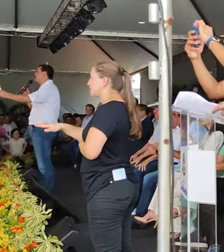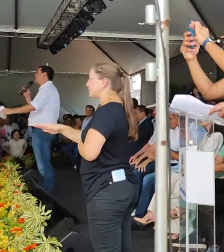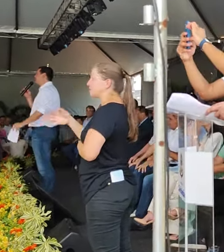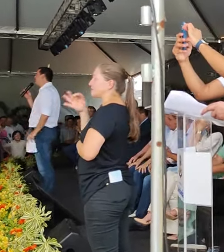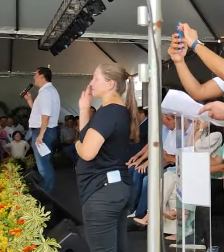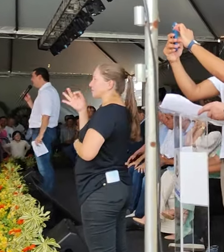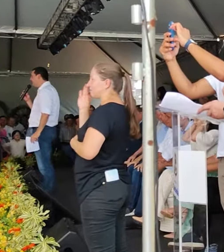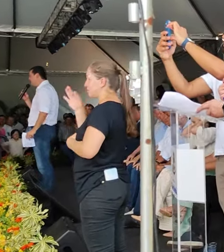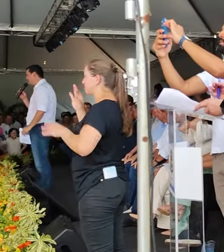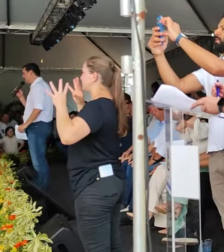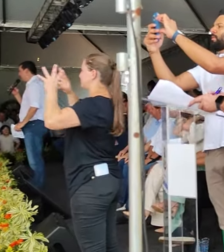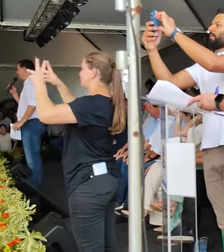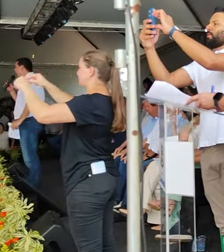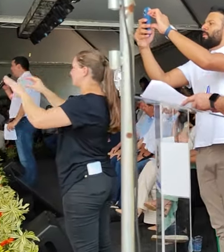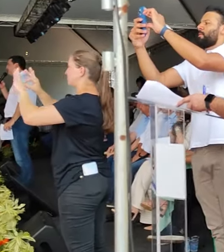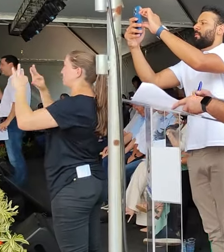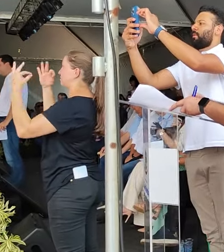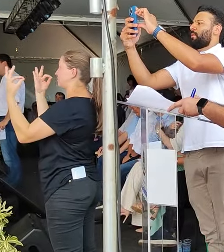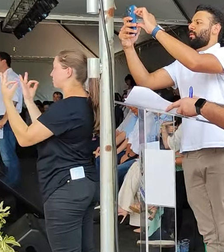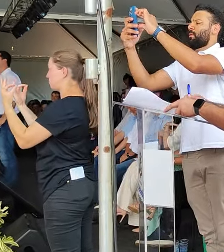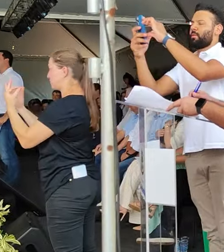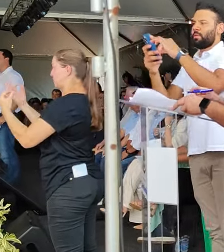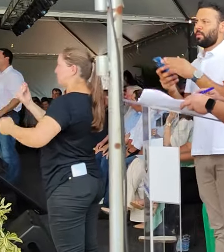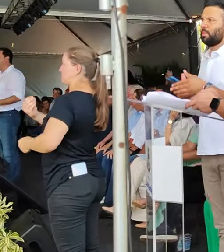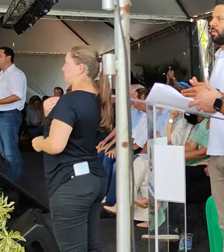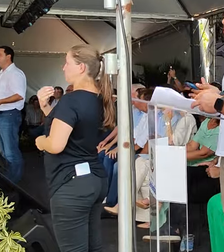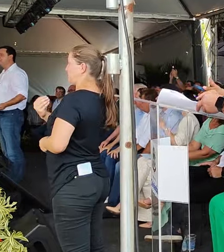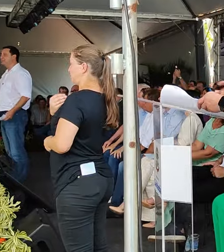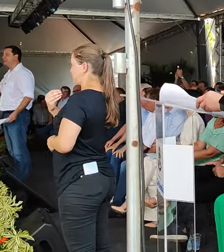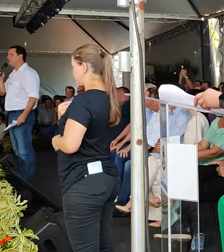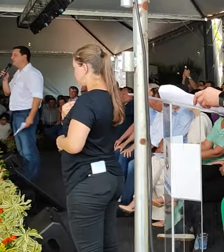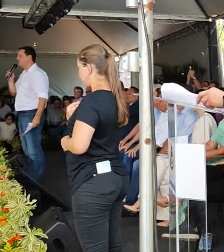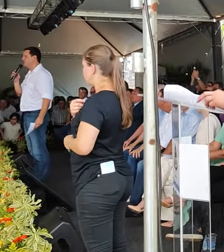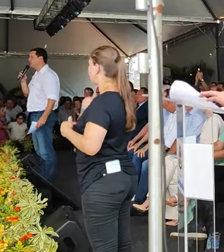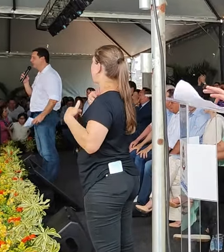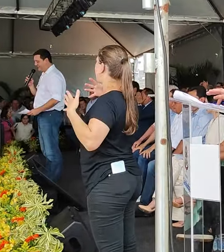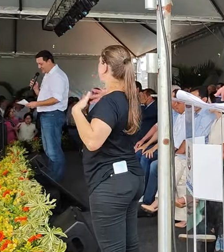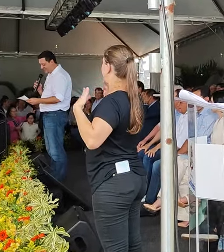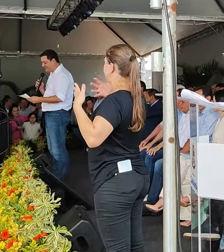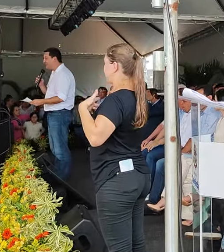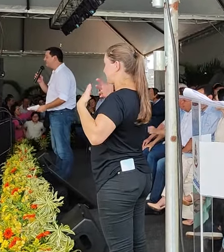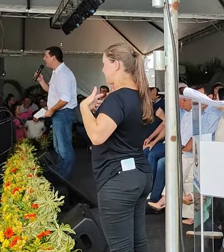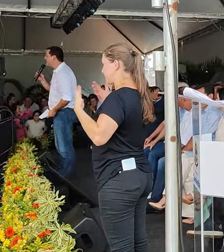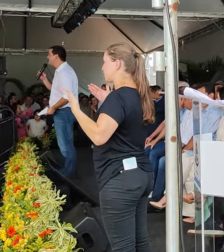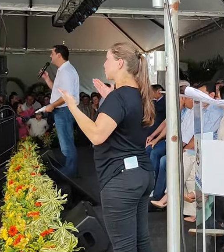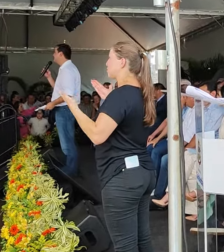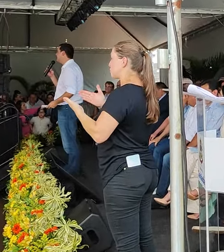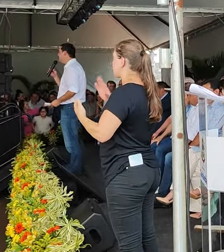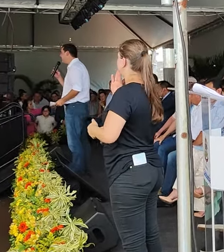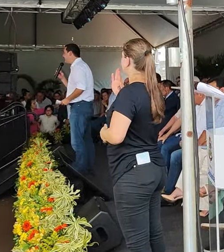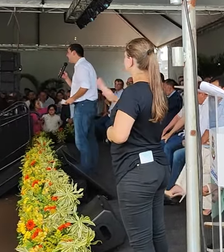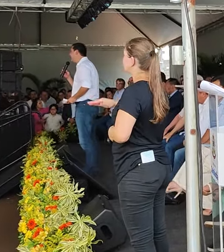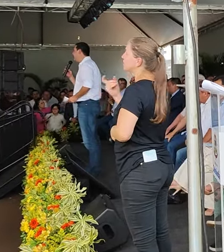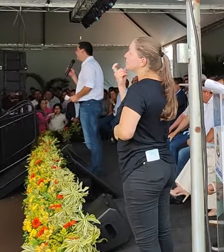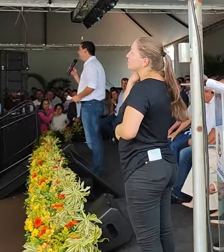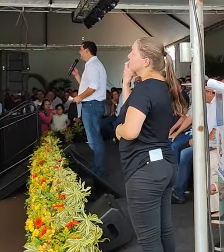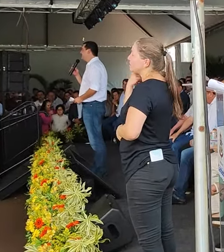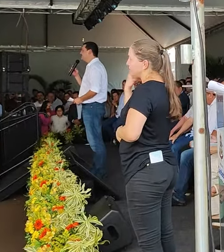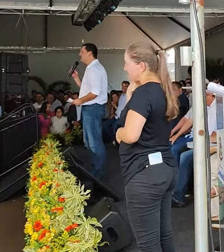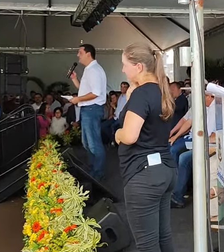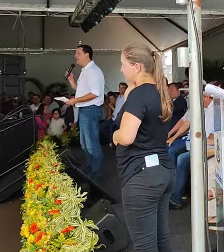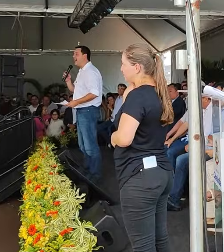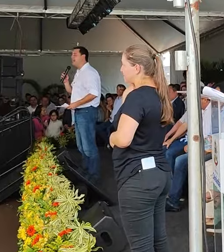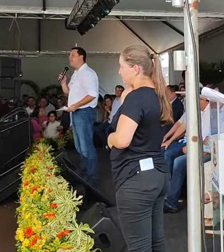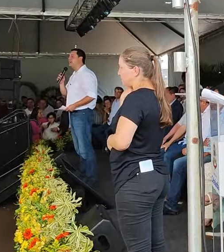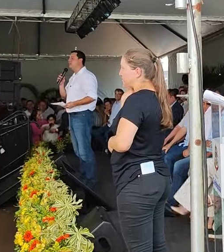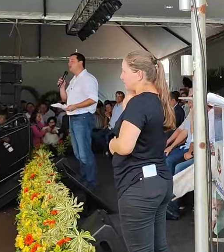Cafelândia, todas as famílias aqui presentes, uma alegria poder estar aqui hoje, nessa tarde de sexta-feira,